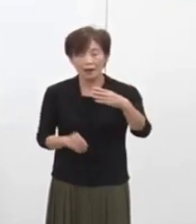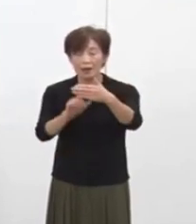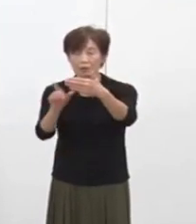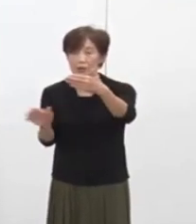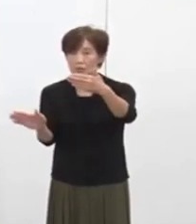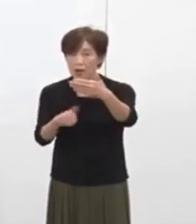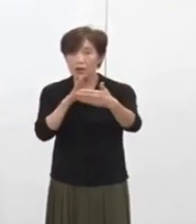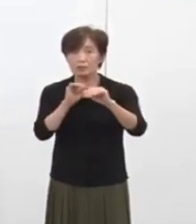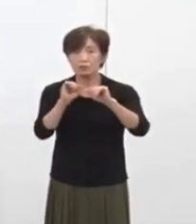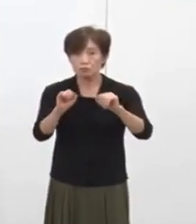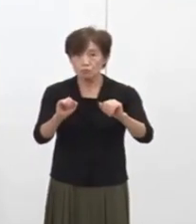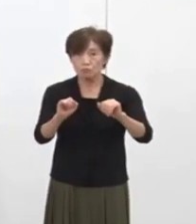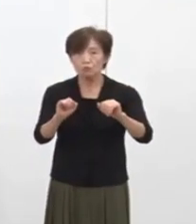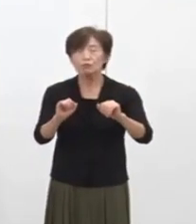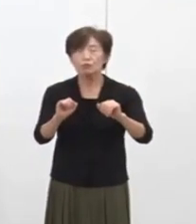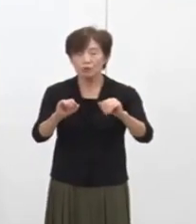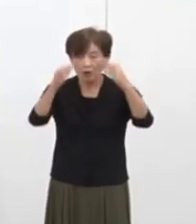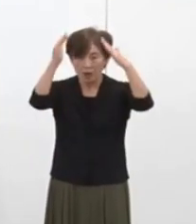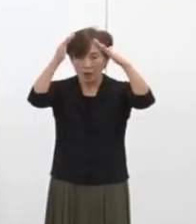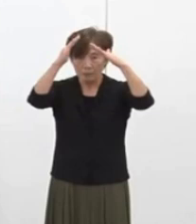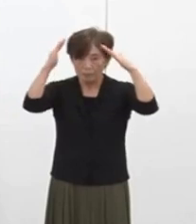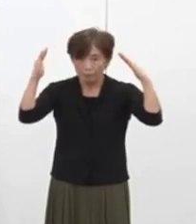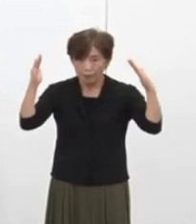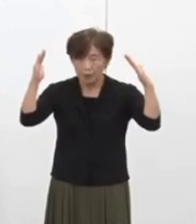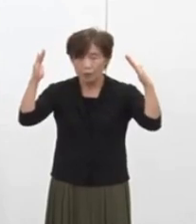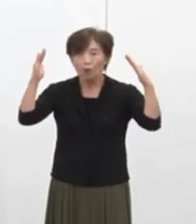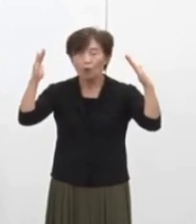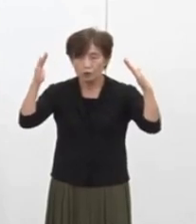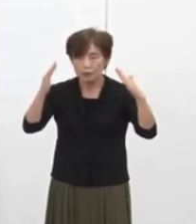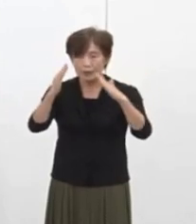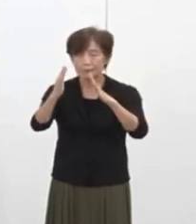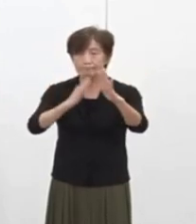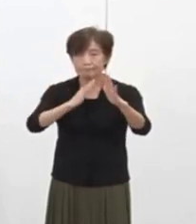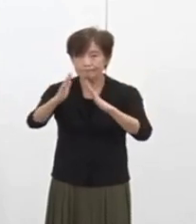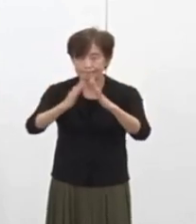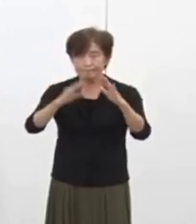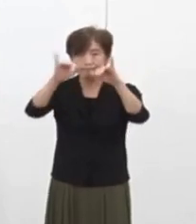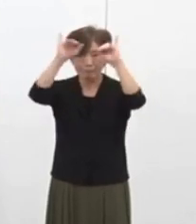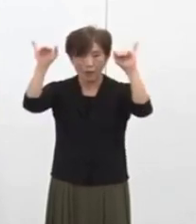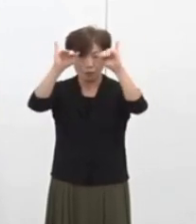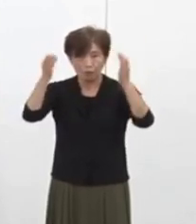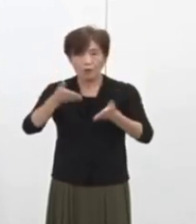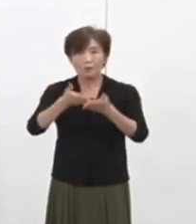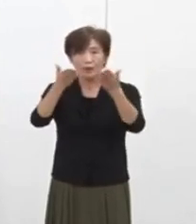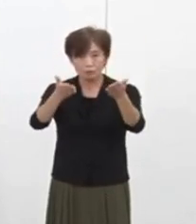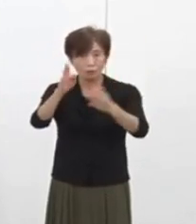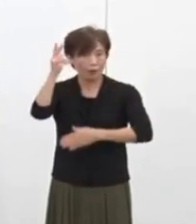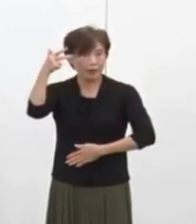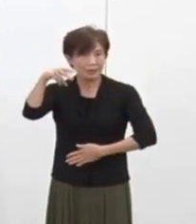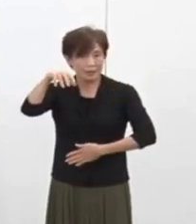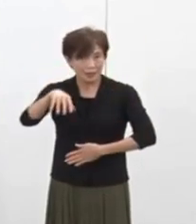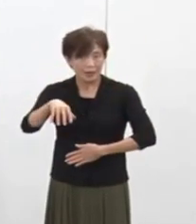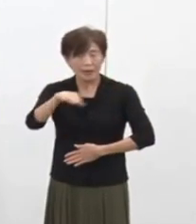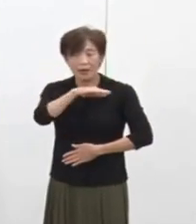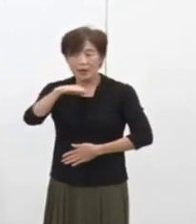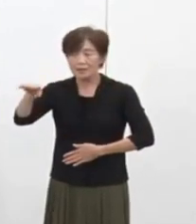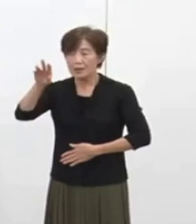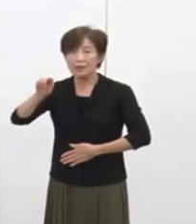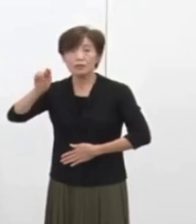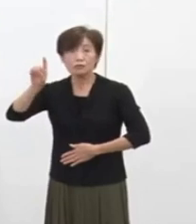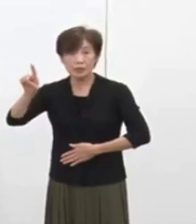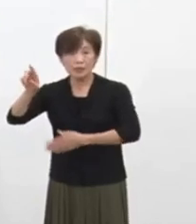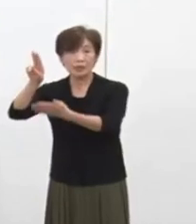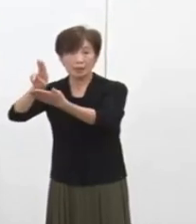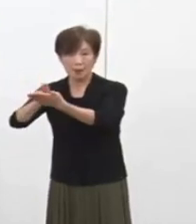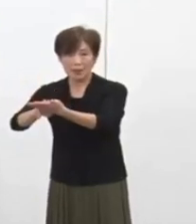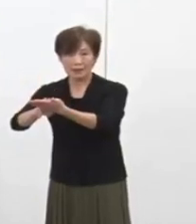9月より実施する御堂筋でのイベントについてお知らせをいたします。大阪市では平成31年に策